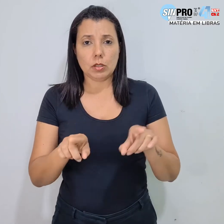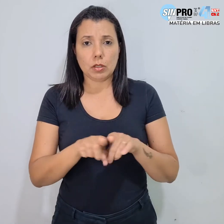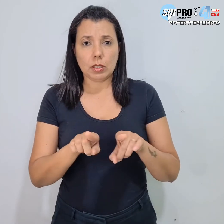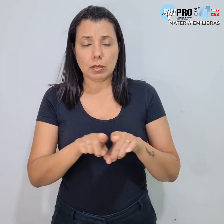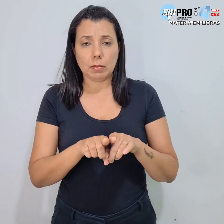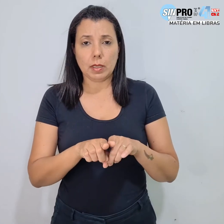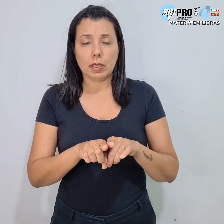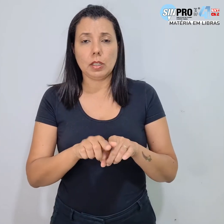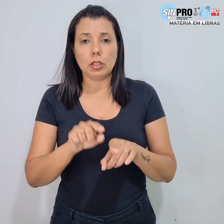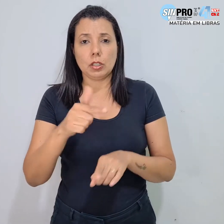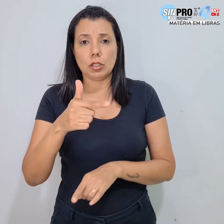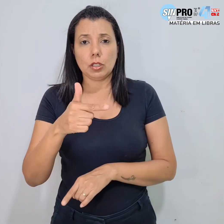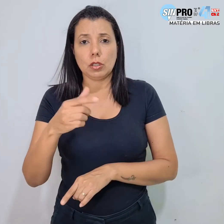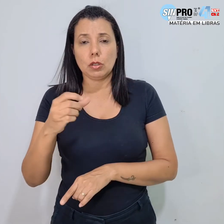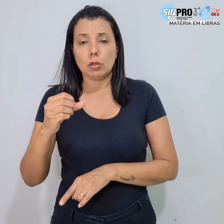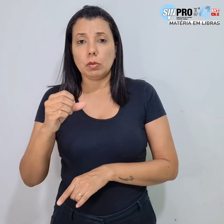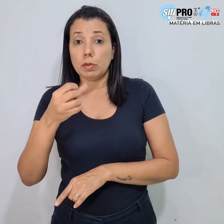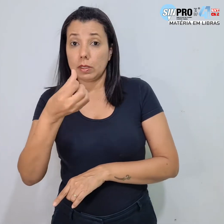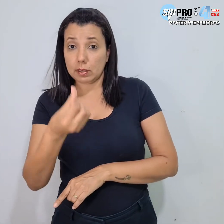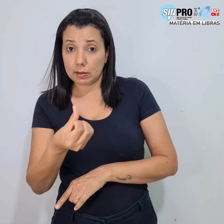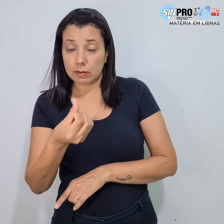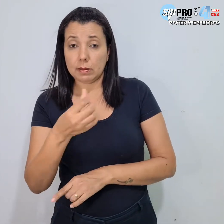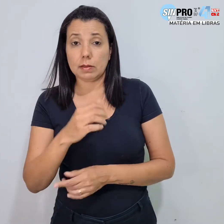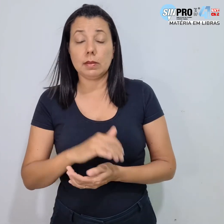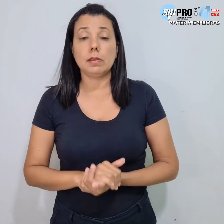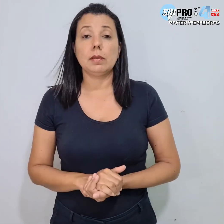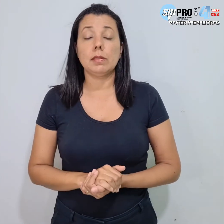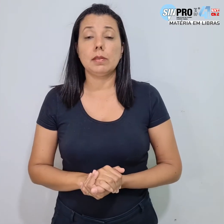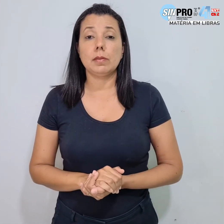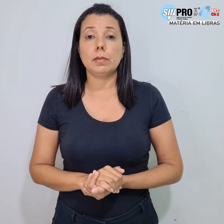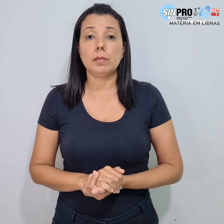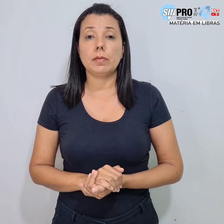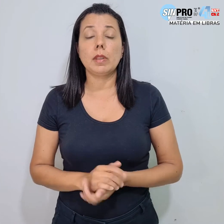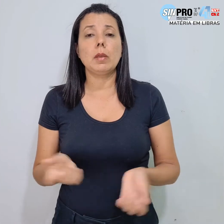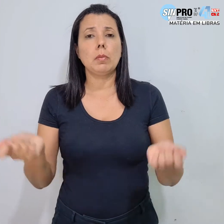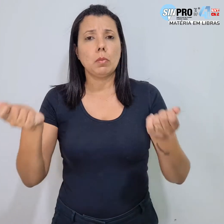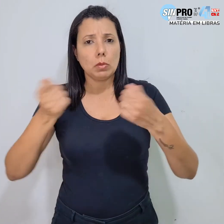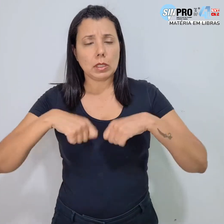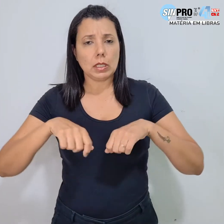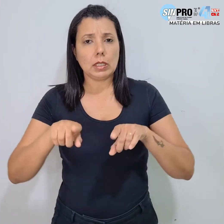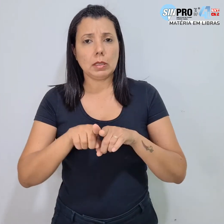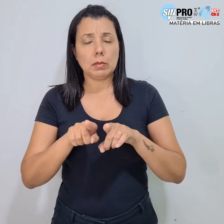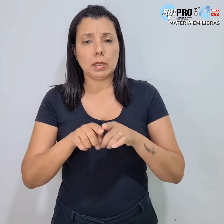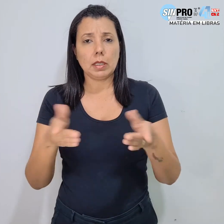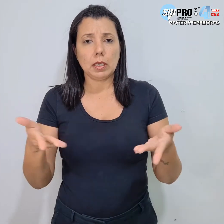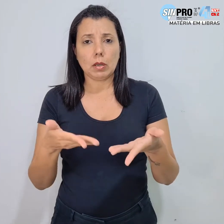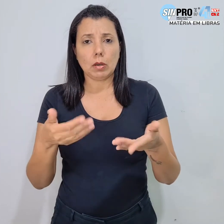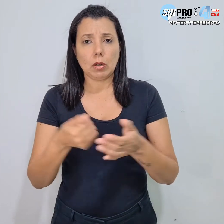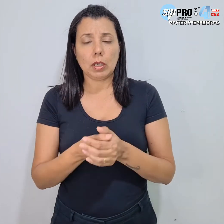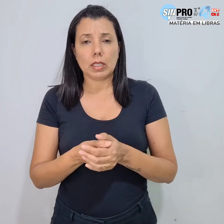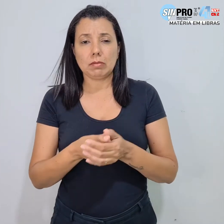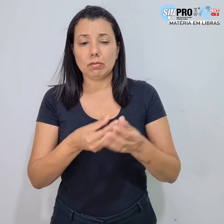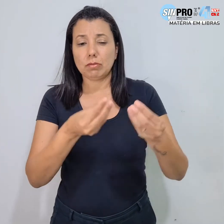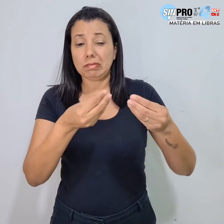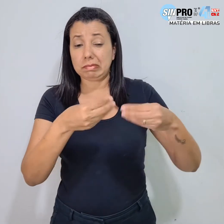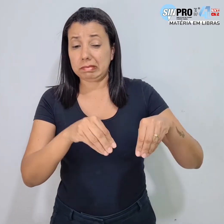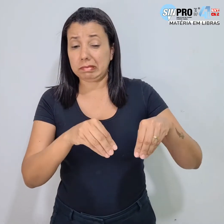jurídico e midiático de 2016 e potencializado na atual e desastrosa